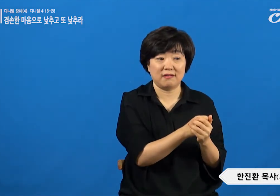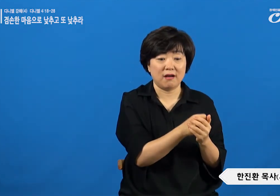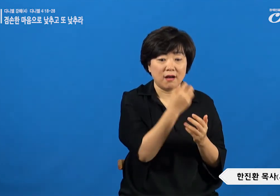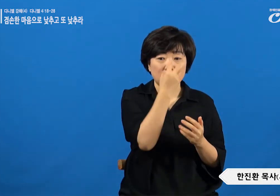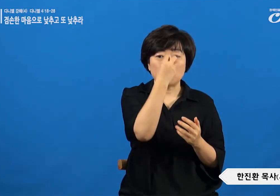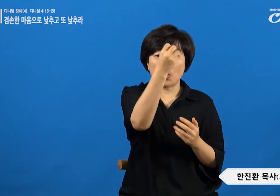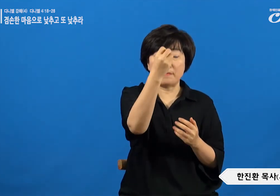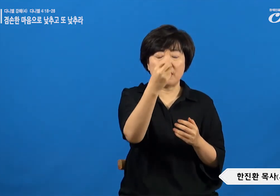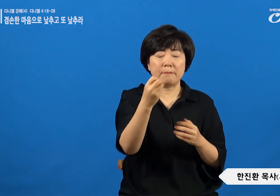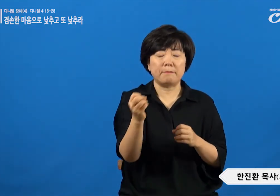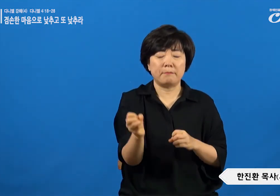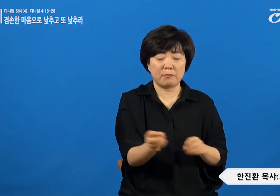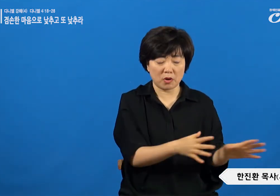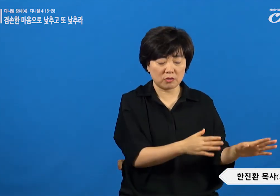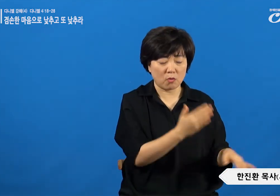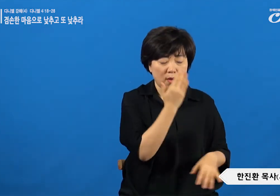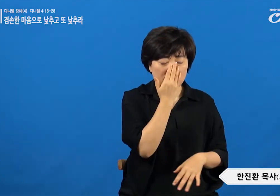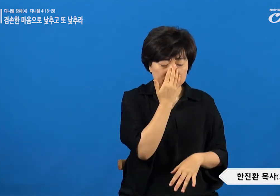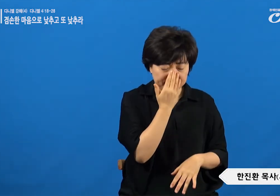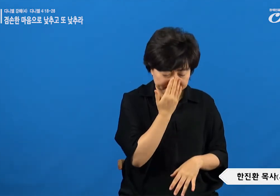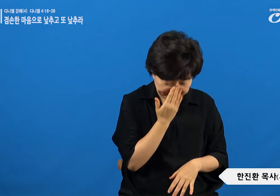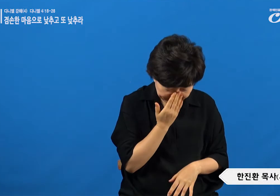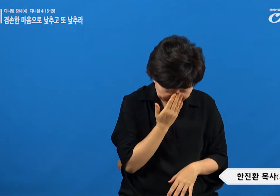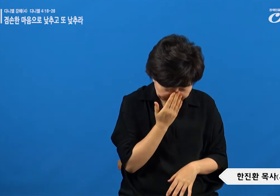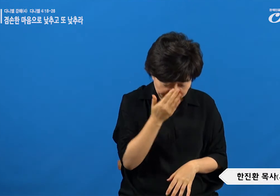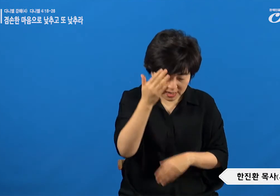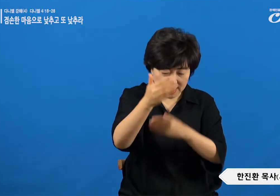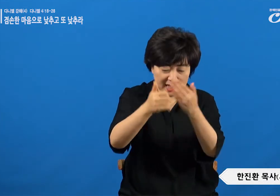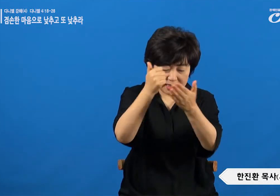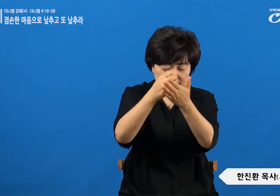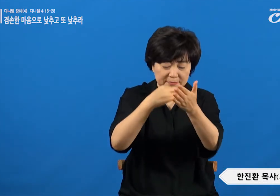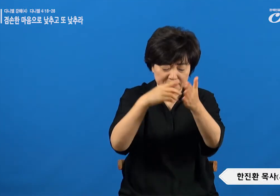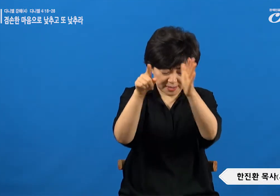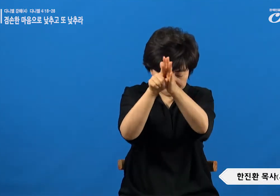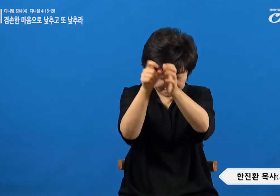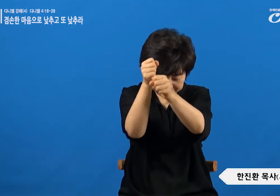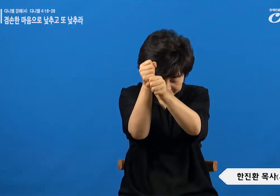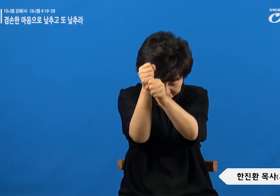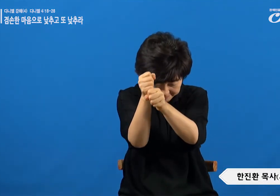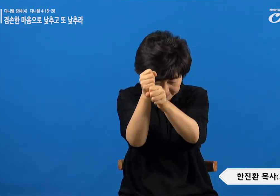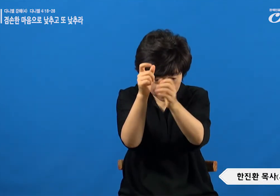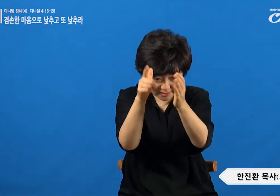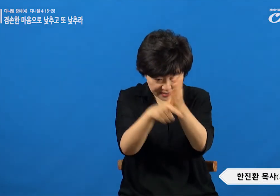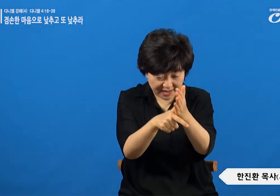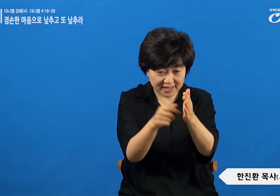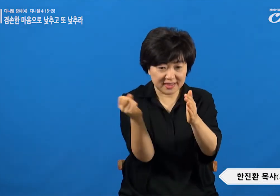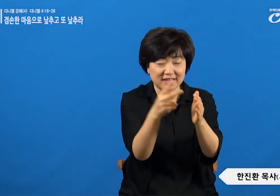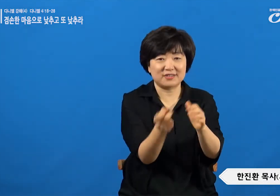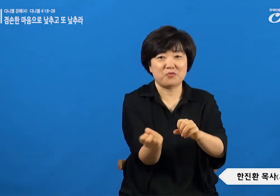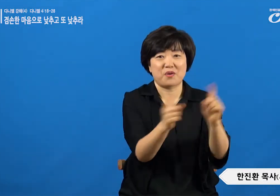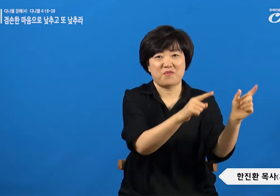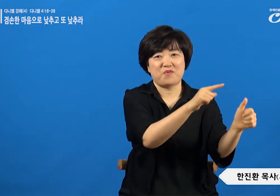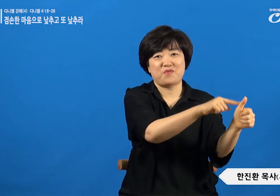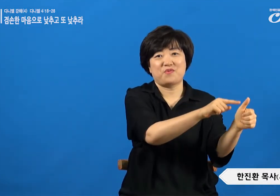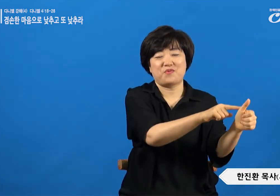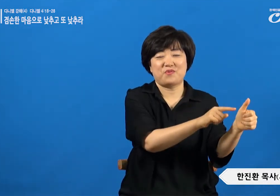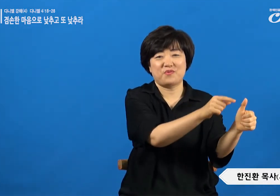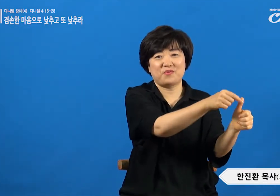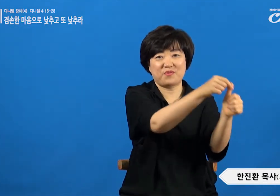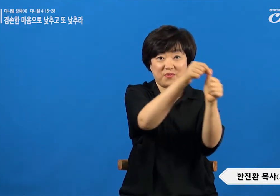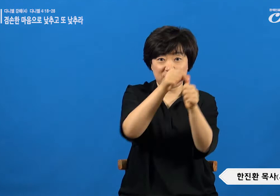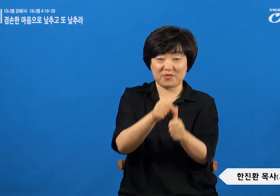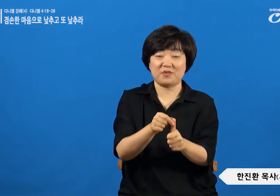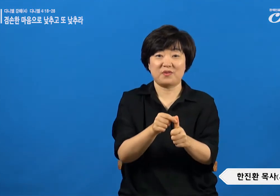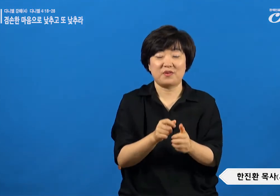교만을 내버리고 진정으로 낮아져서 하나님만을 의지할 때에 하나님께서 그를 회복시켜 주신